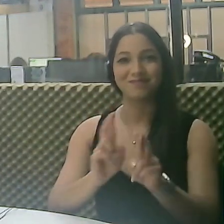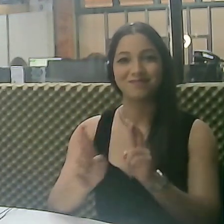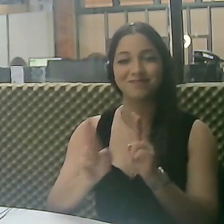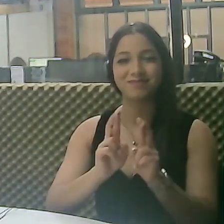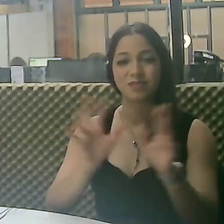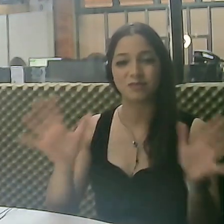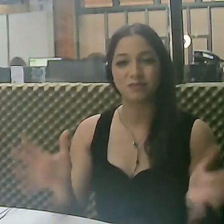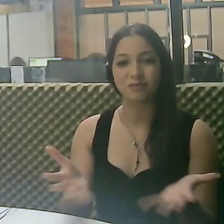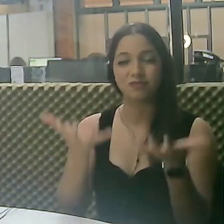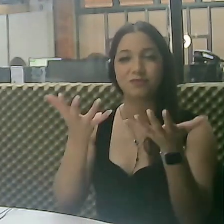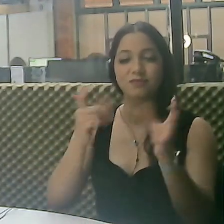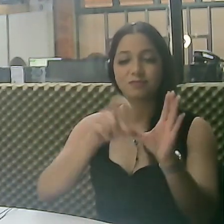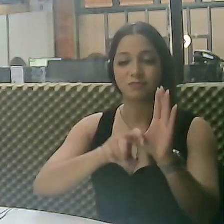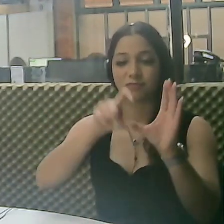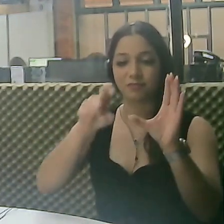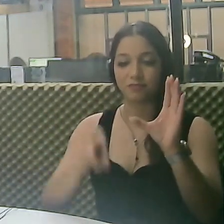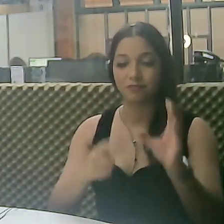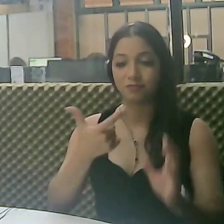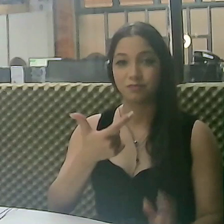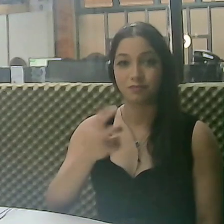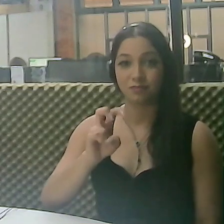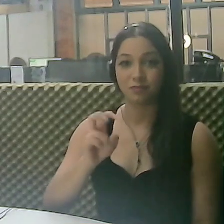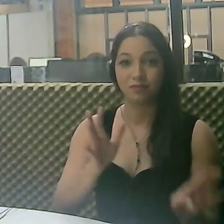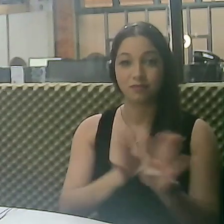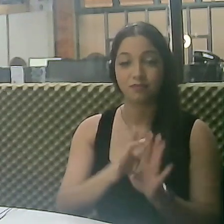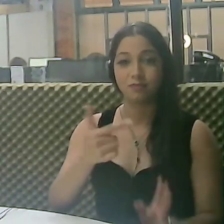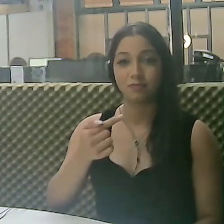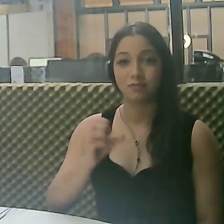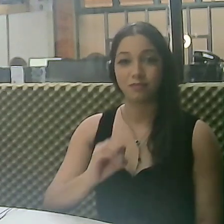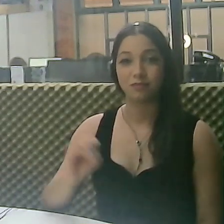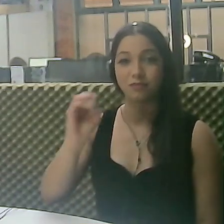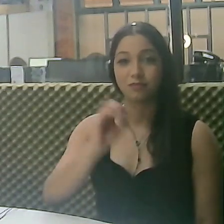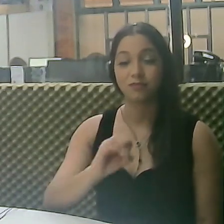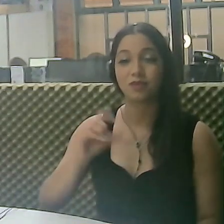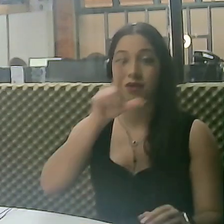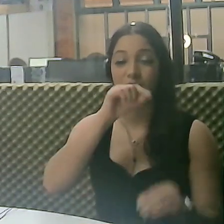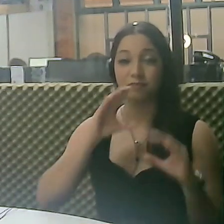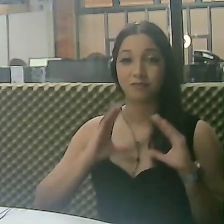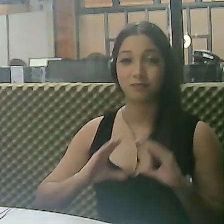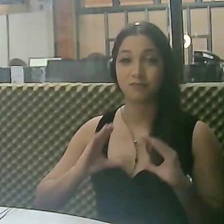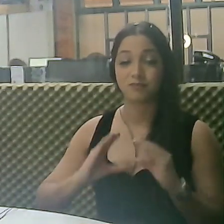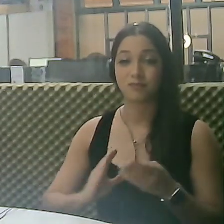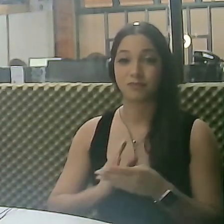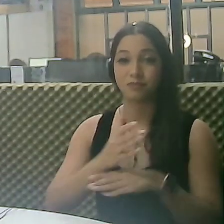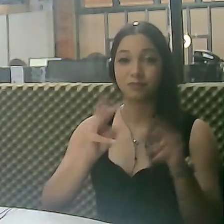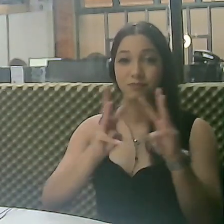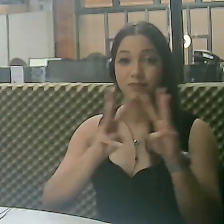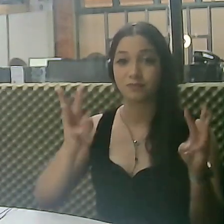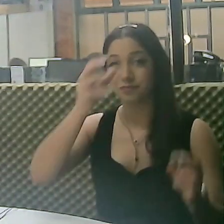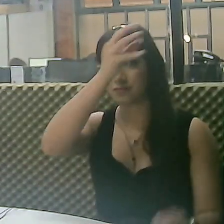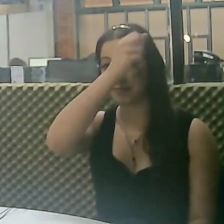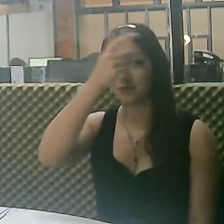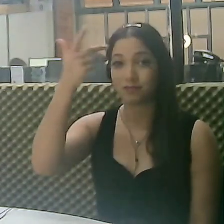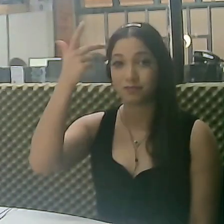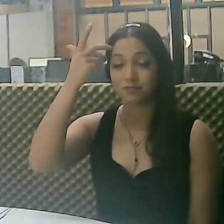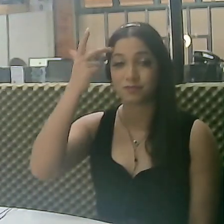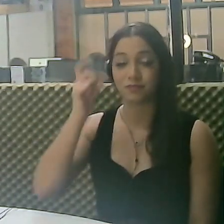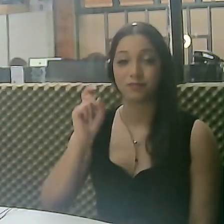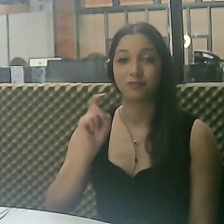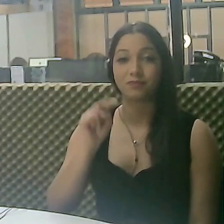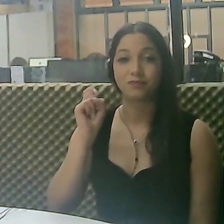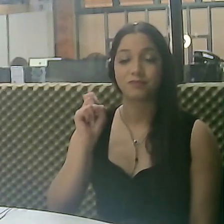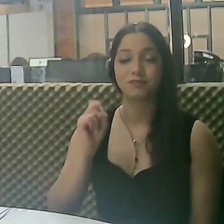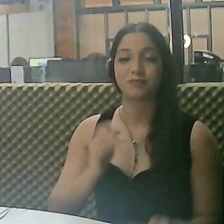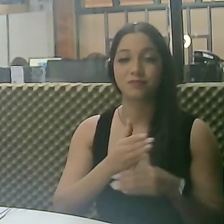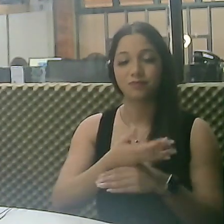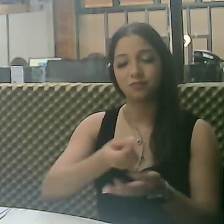aí o mutirão Dívida Zero de 25 a 27 de outubro no Sabiazinho. É só acessar o site da Prefeitura, clicar neste